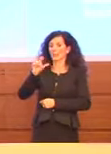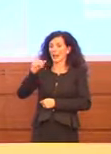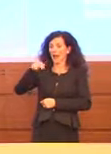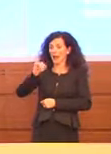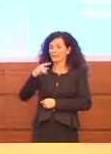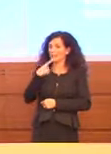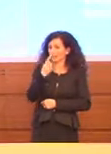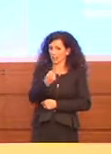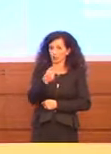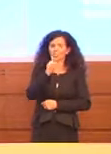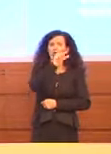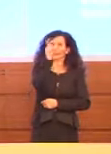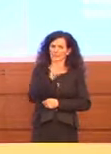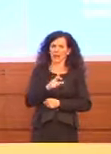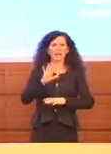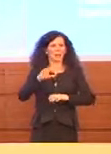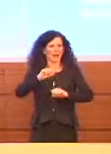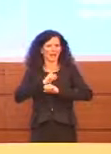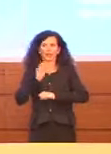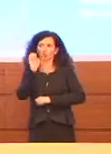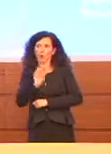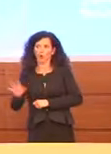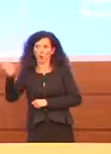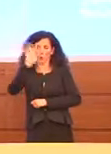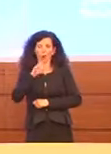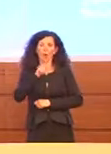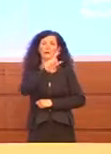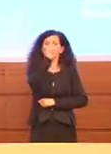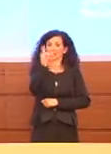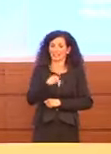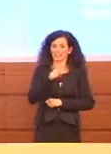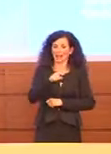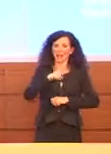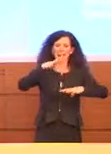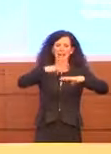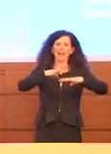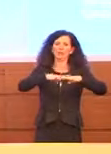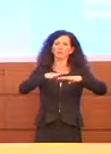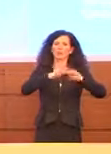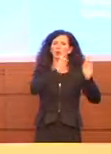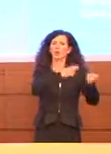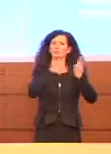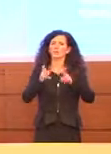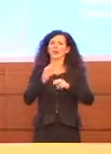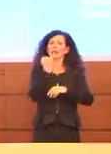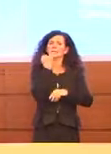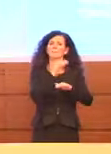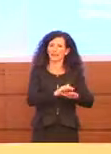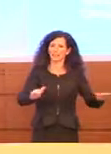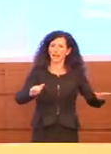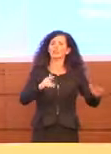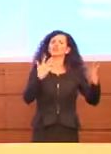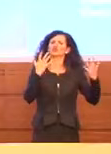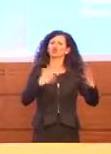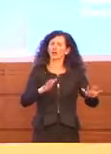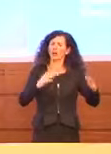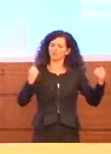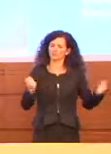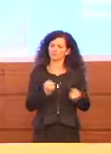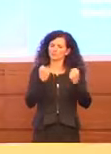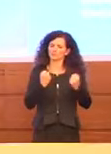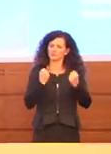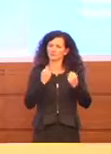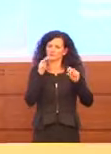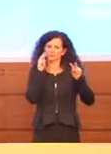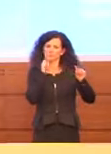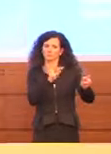europeo ma certamente in italia il network degli ospedali pediatrici si è già attivato per una costante sorveglianza dei